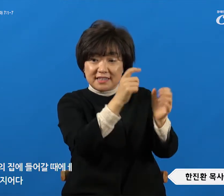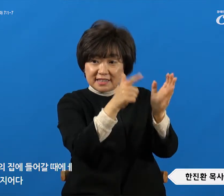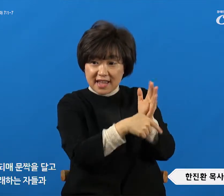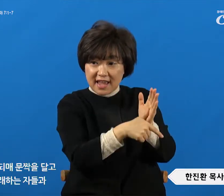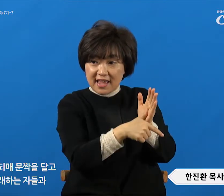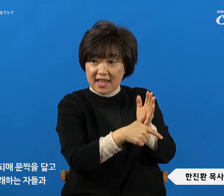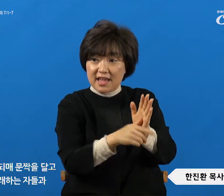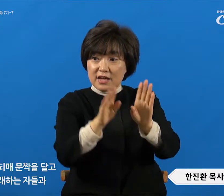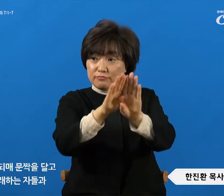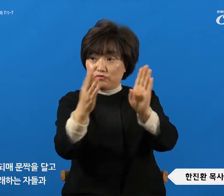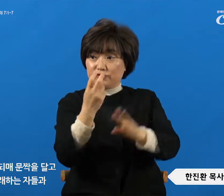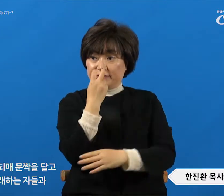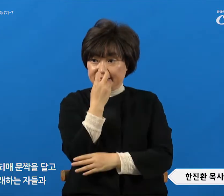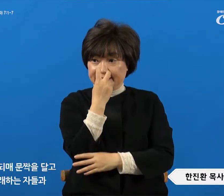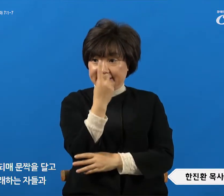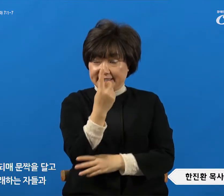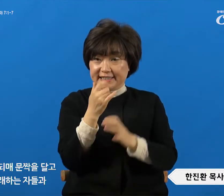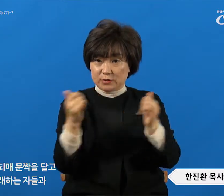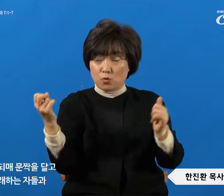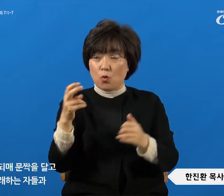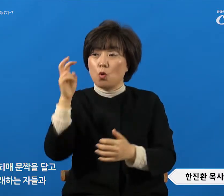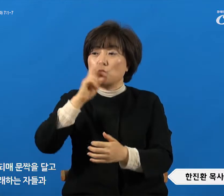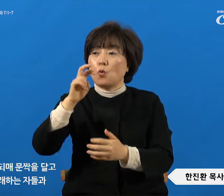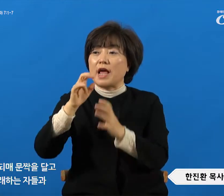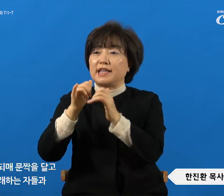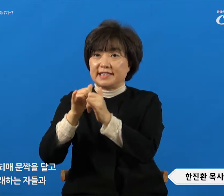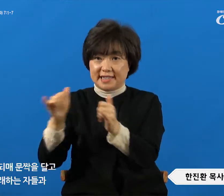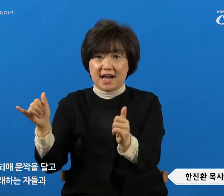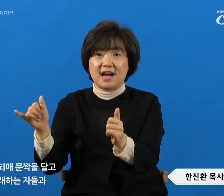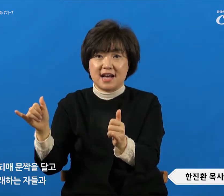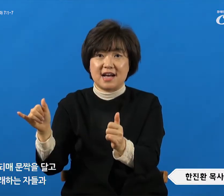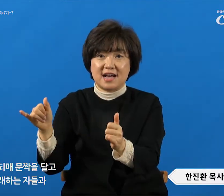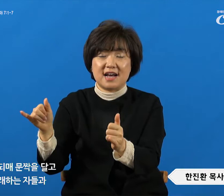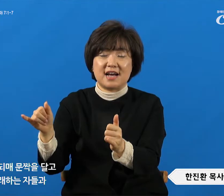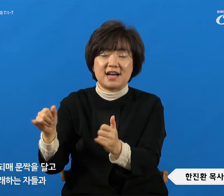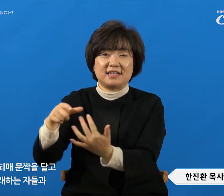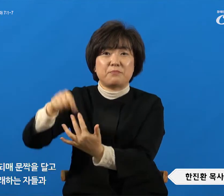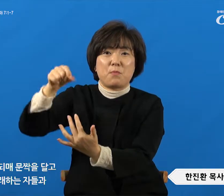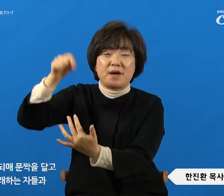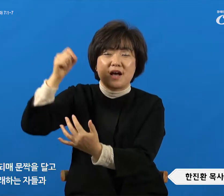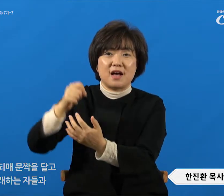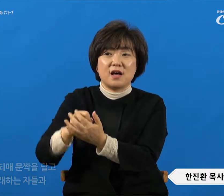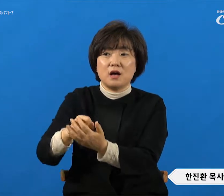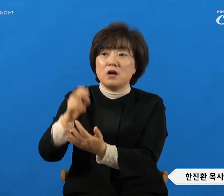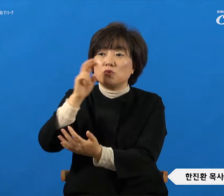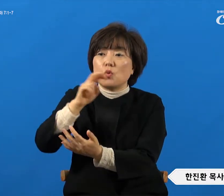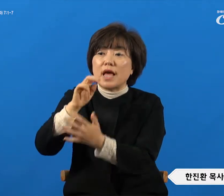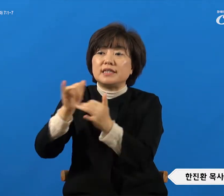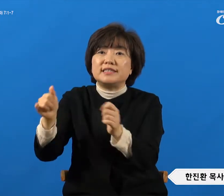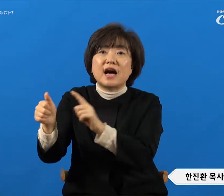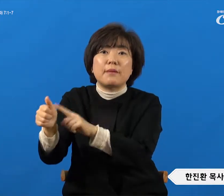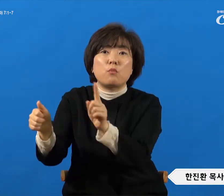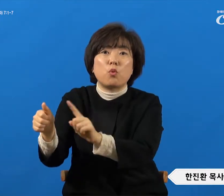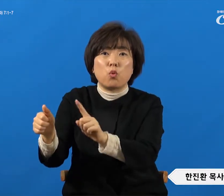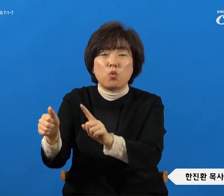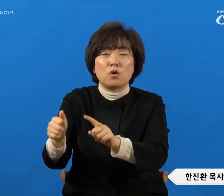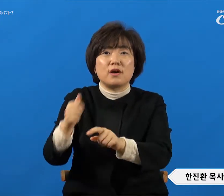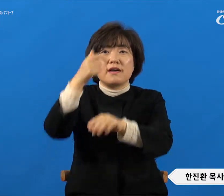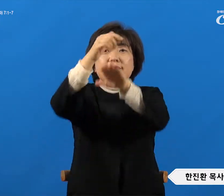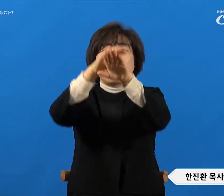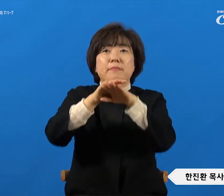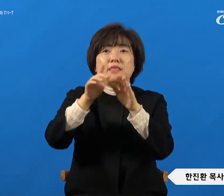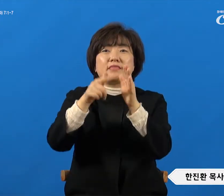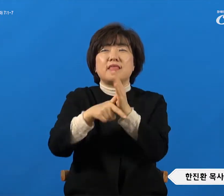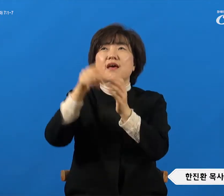레위 사람들을 세운 후에 했습니다. 노래하는 자들은 예배드릴 때에 특별히 하나님을 찬양하는